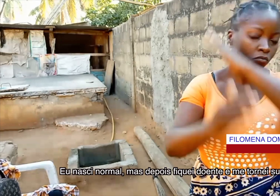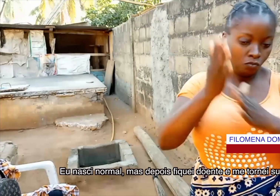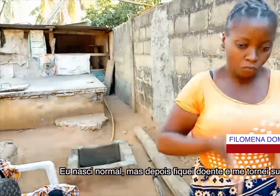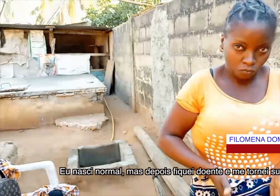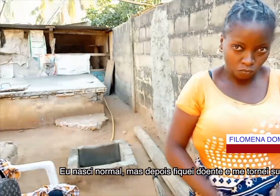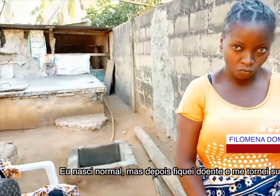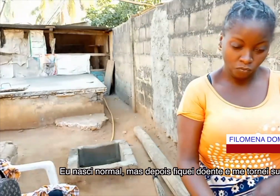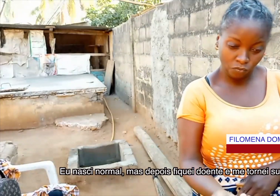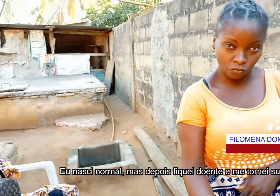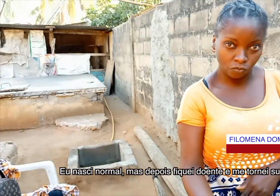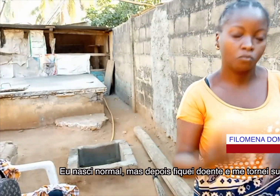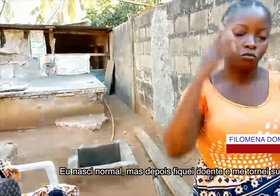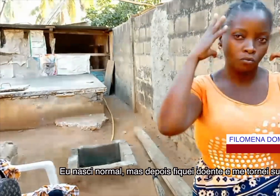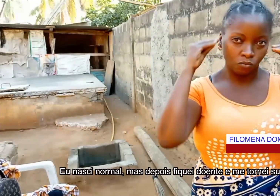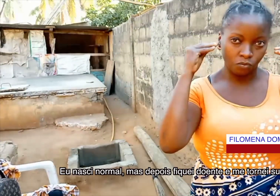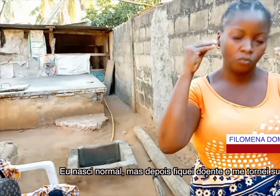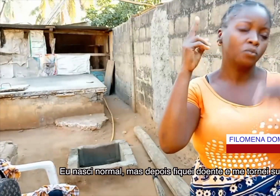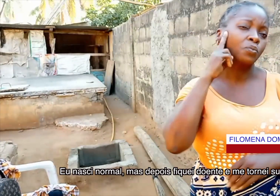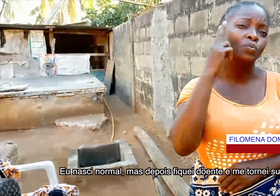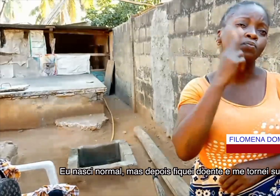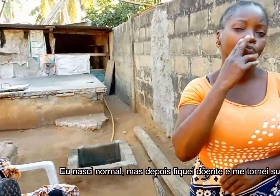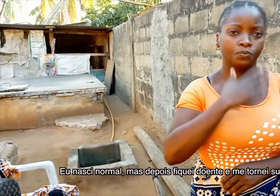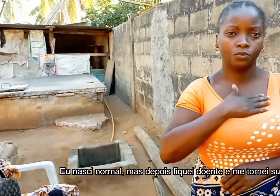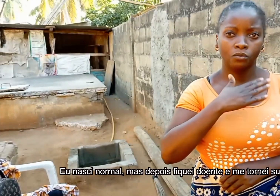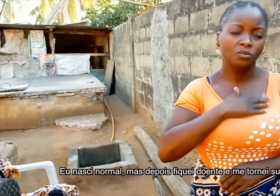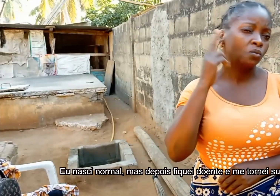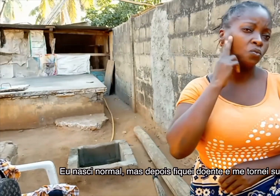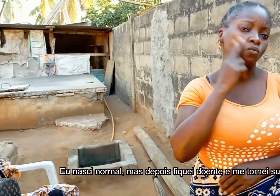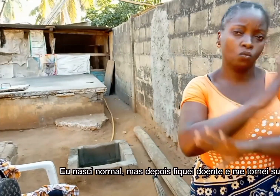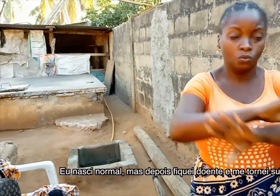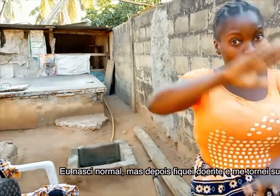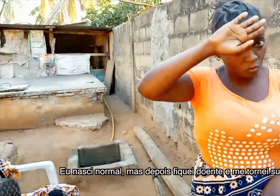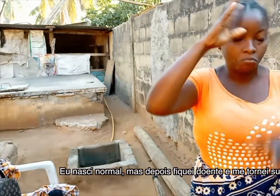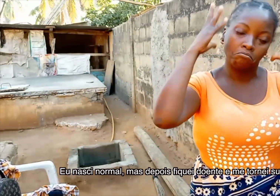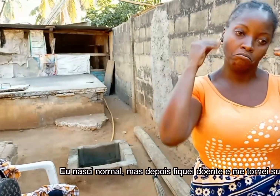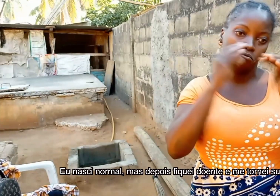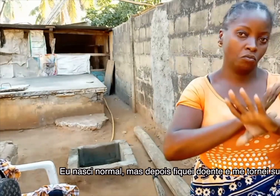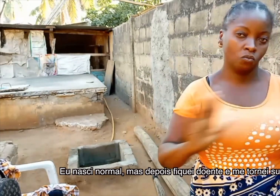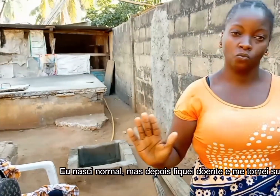Eu nasci normal, mas depois fiquei doente e me tornei surda.